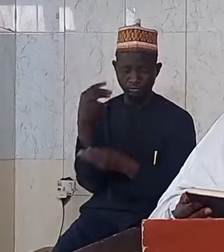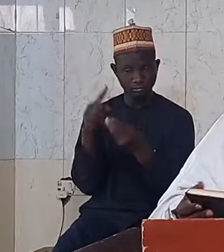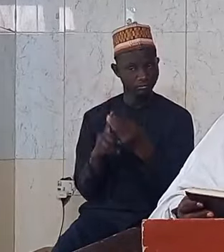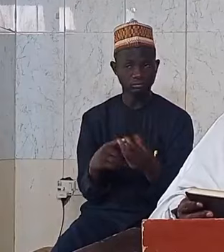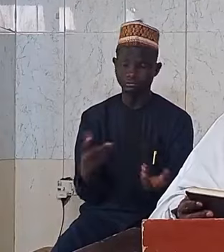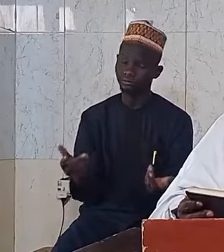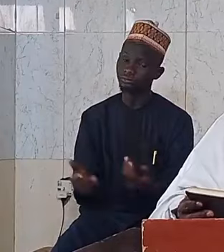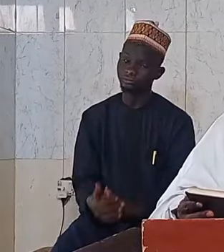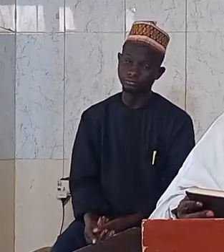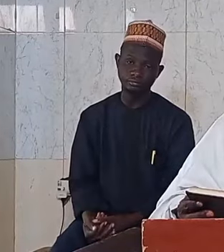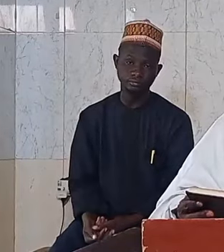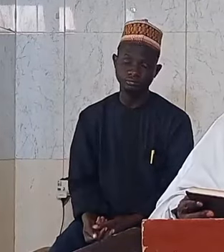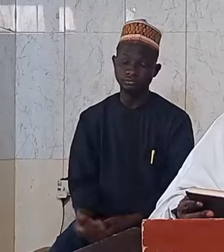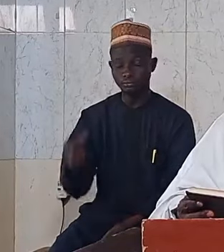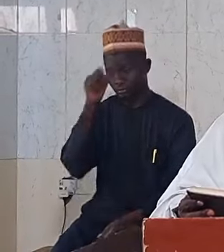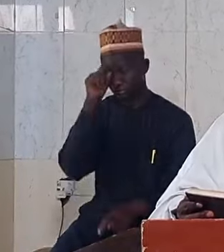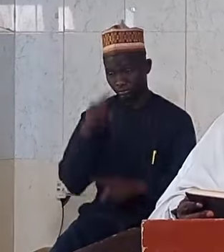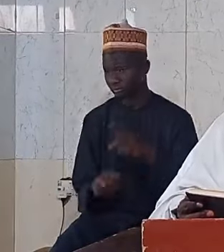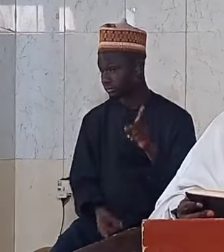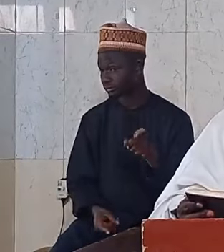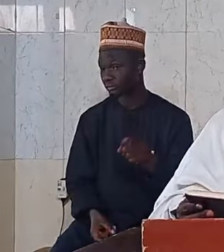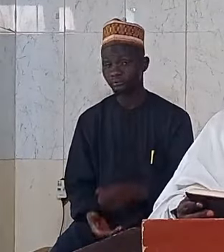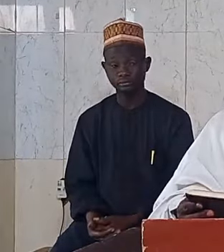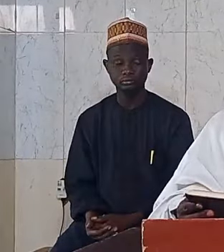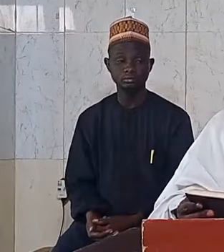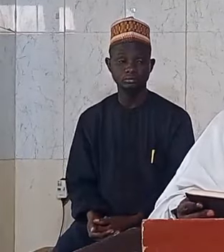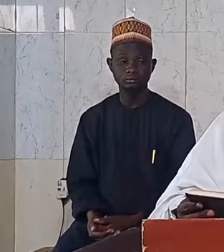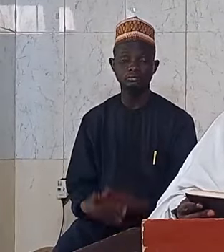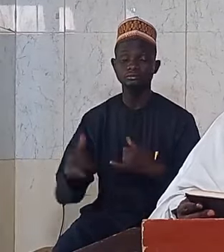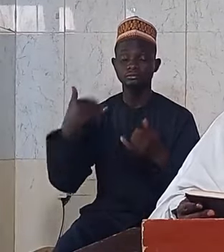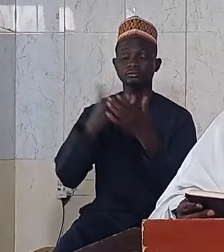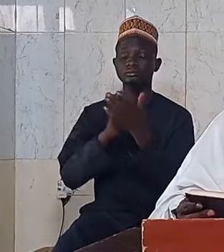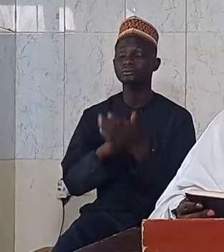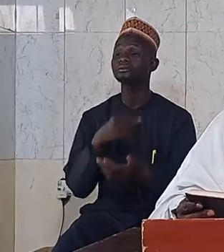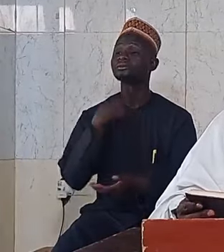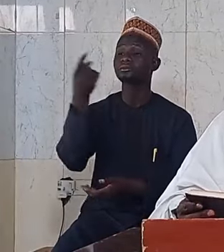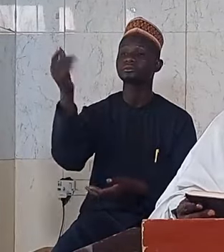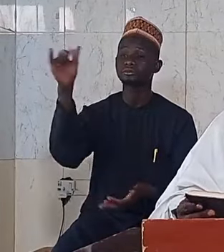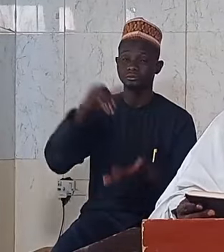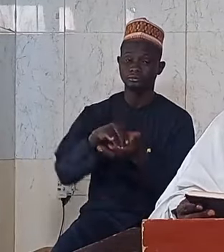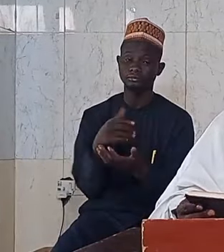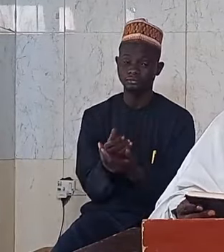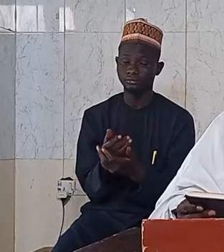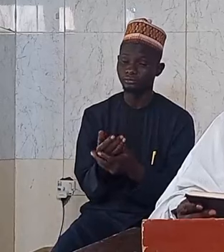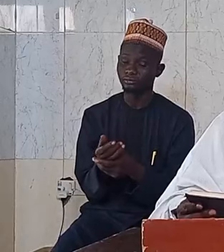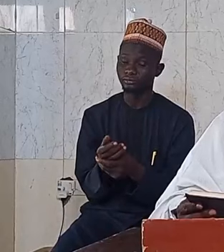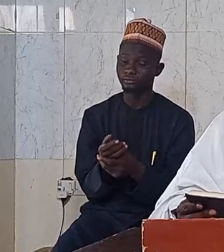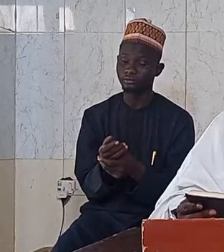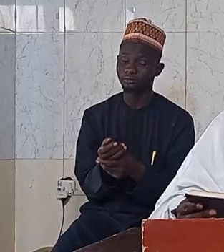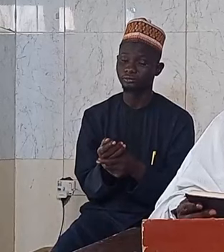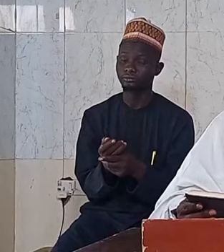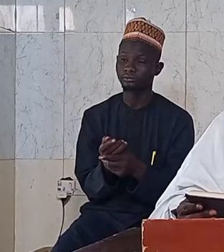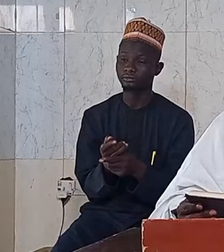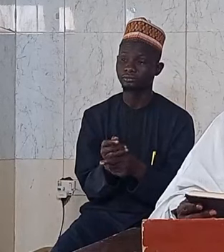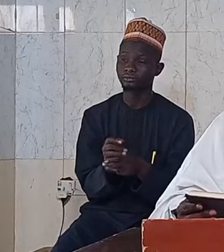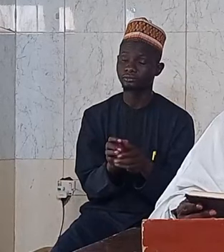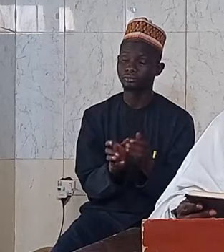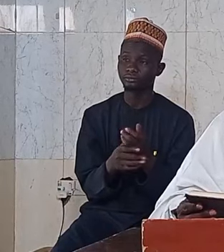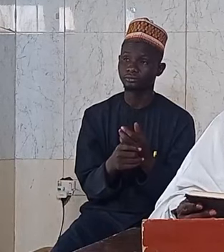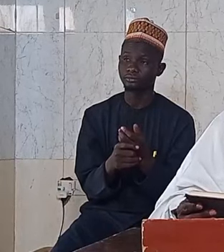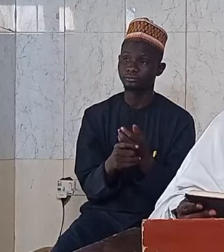matsayin mai hukunci ai ba kuma ta da dizzancan bai ba to malamin nan yake cewa fal jihadu fi sabilillah min atharil